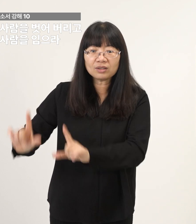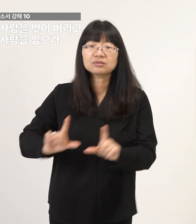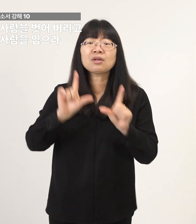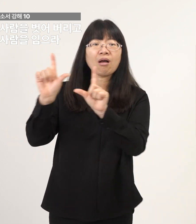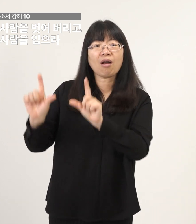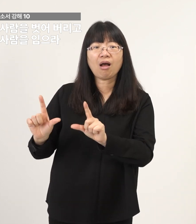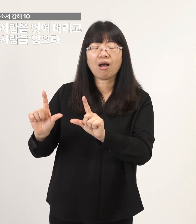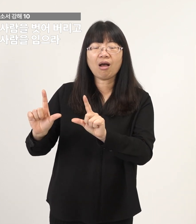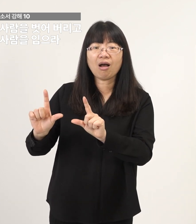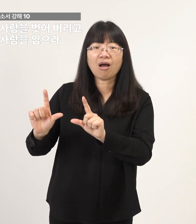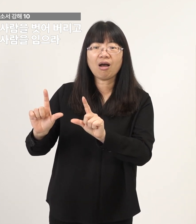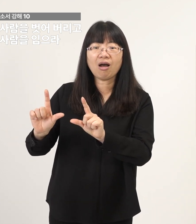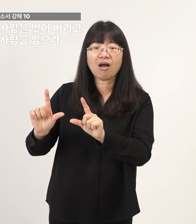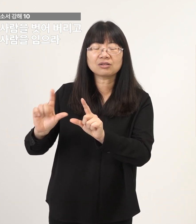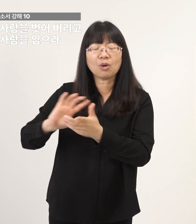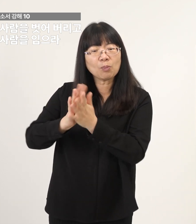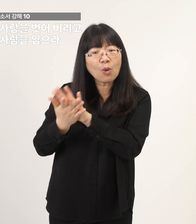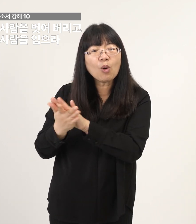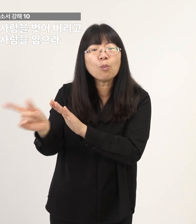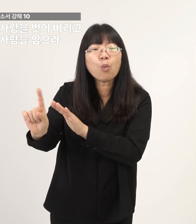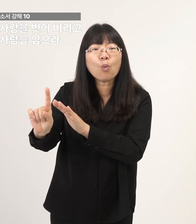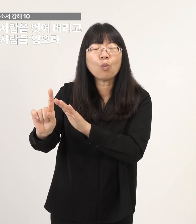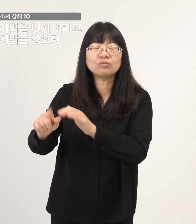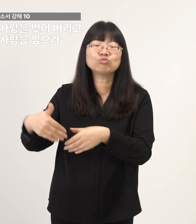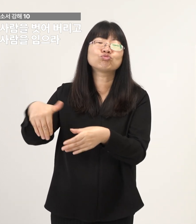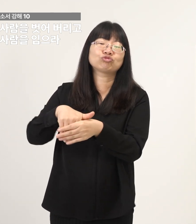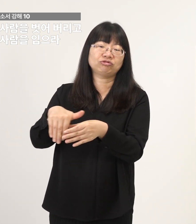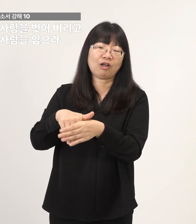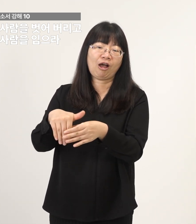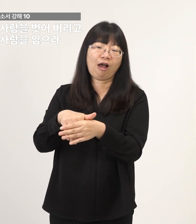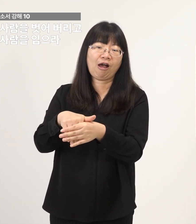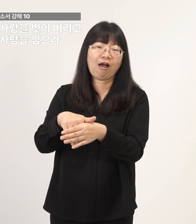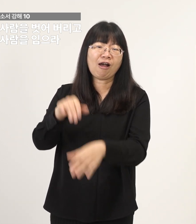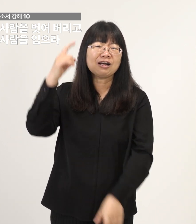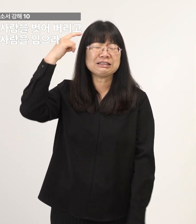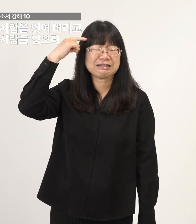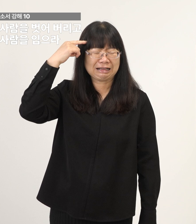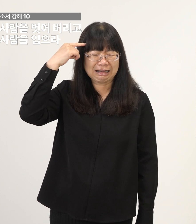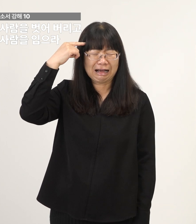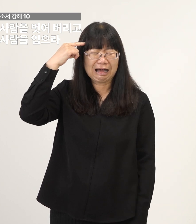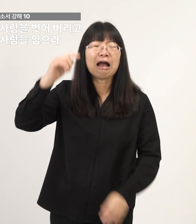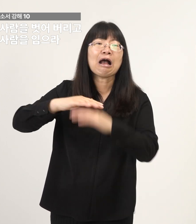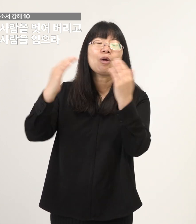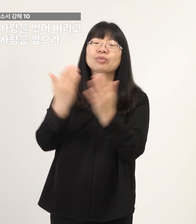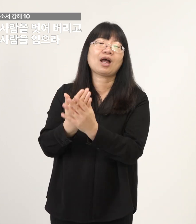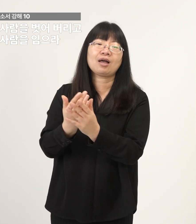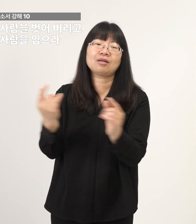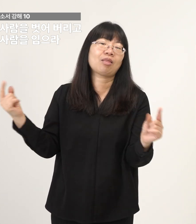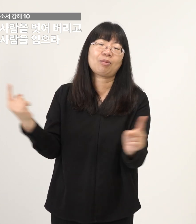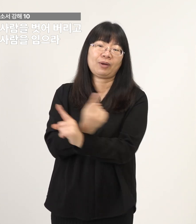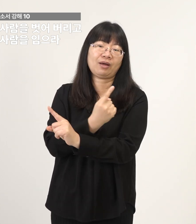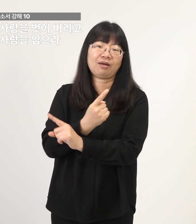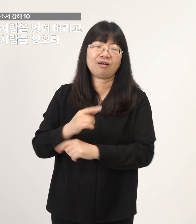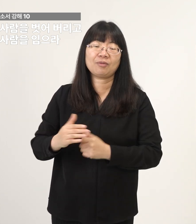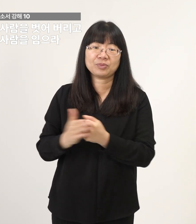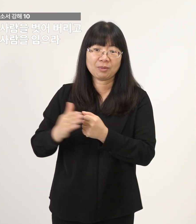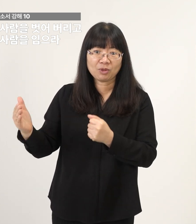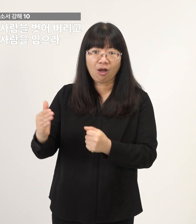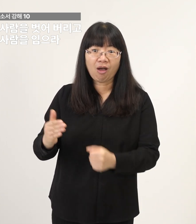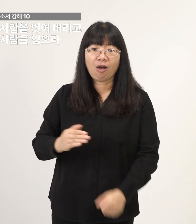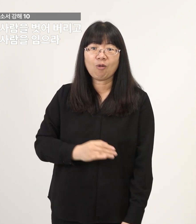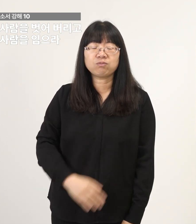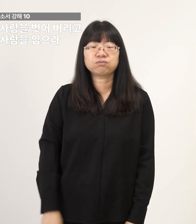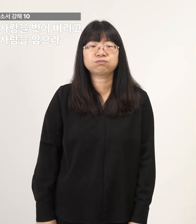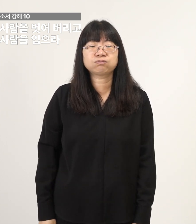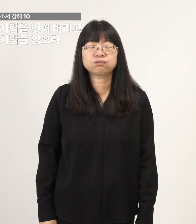문화, 의식 구조, 모든 게 바뀝니다. 그래서 그것이